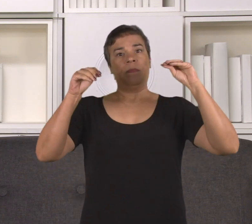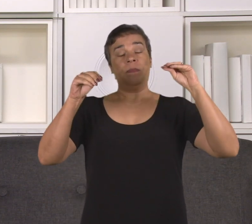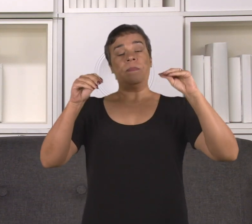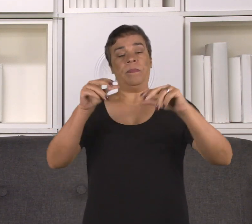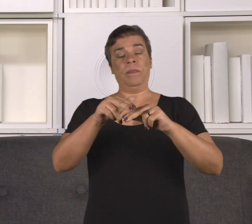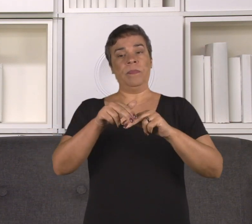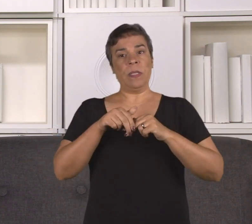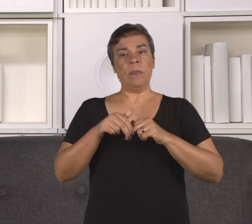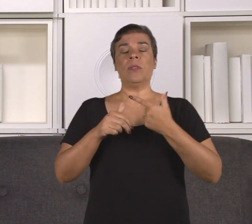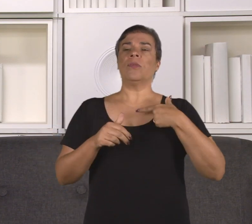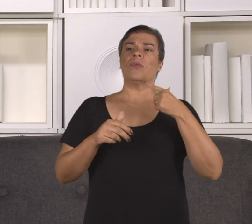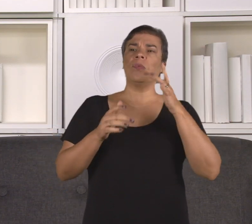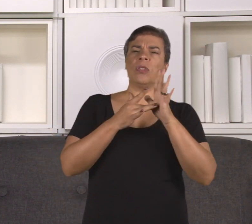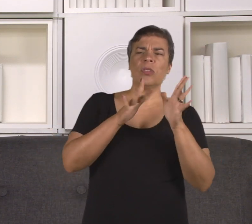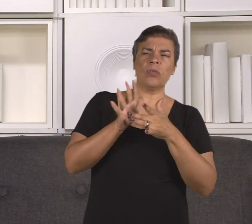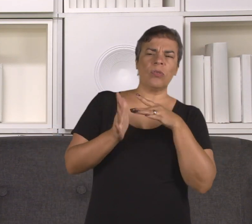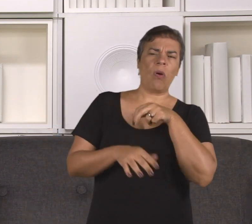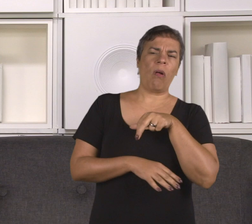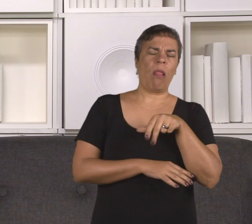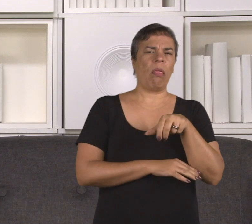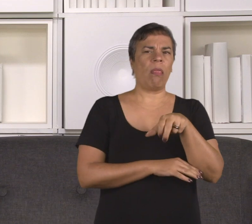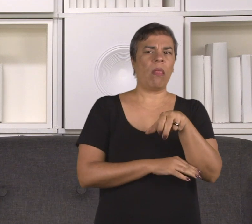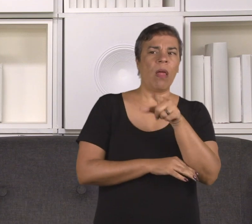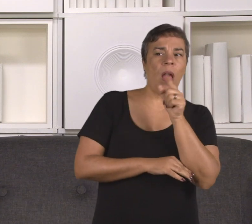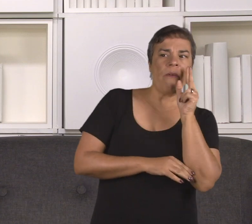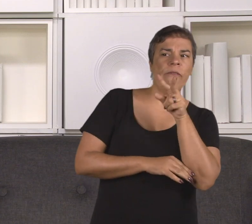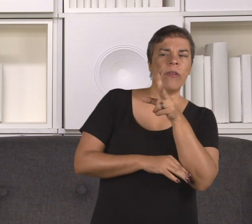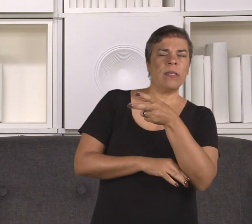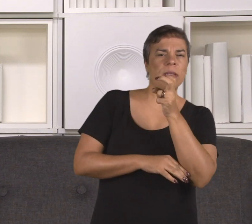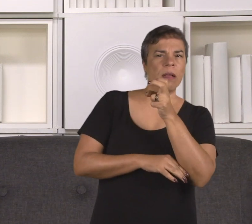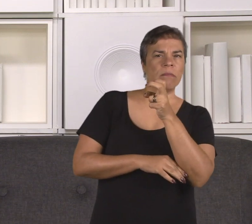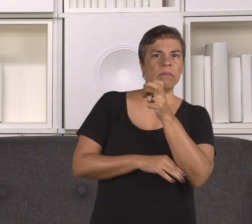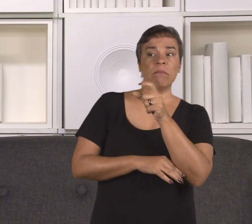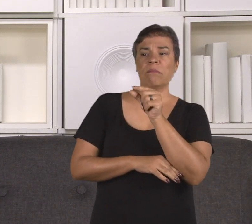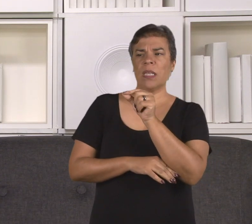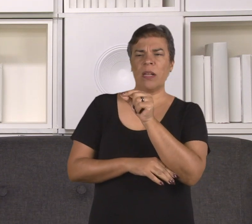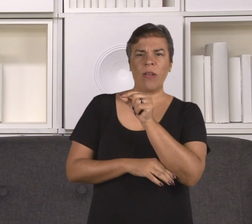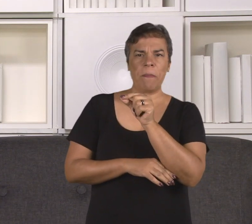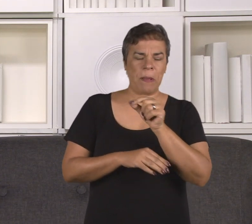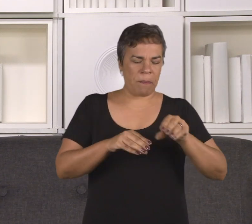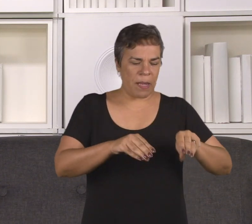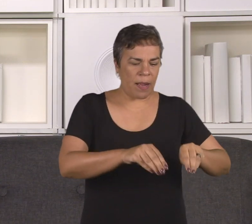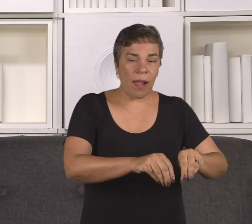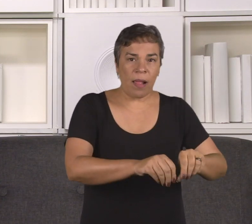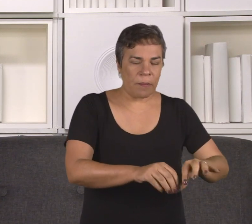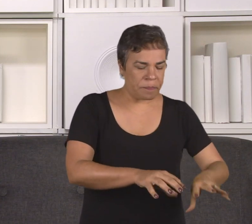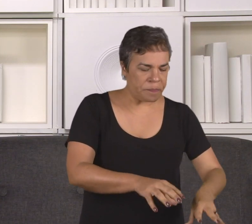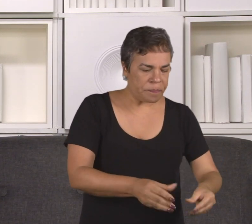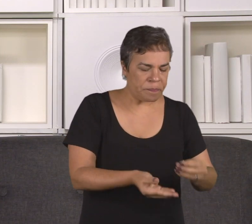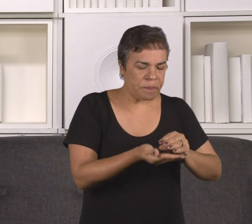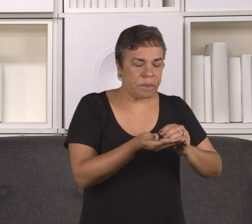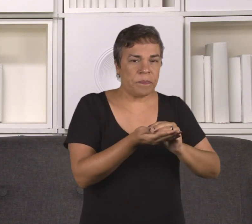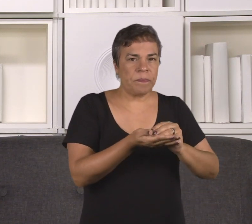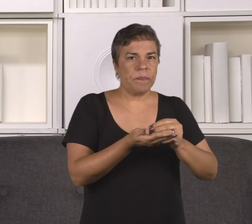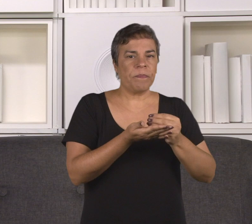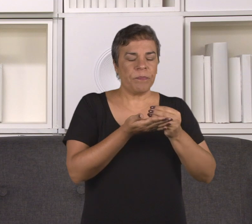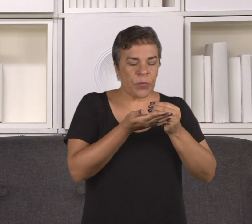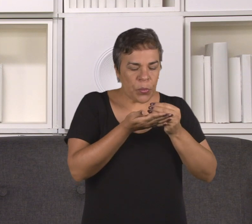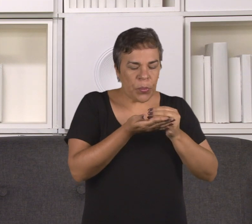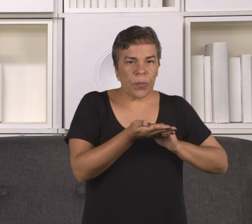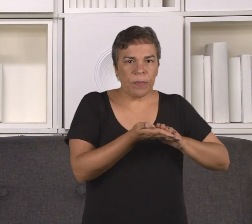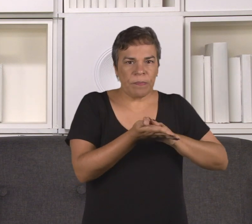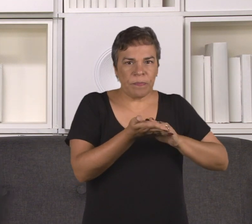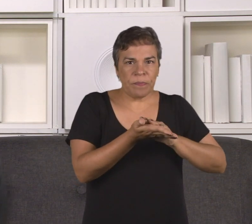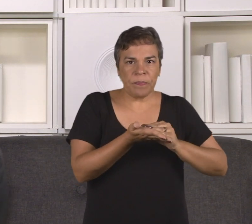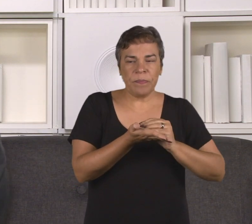cego? Ele pega terra, mistura com a sua saliva, passa nos olhos do cego e